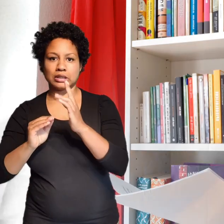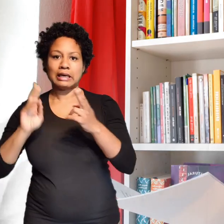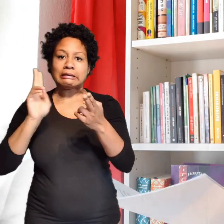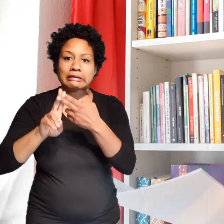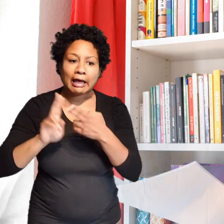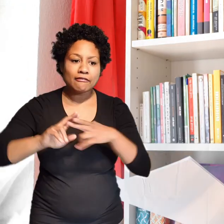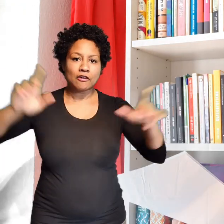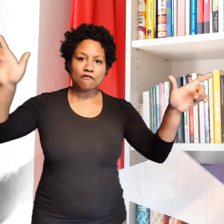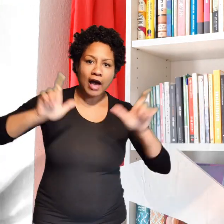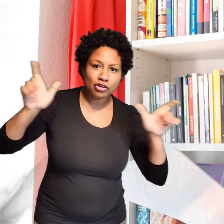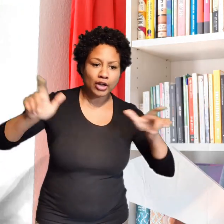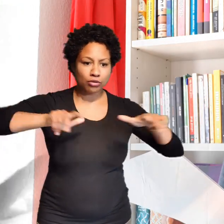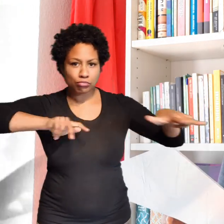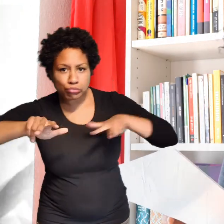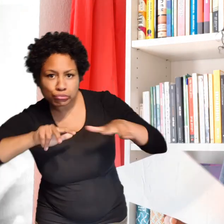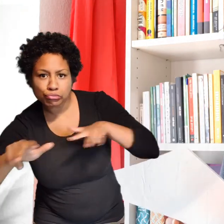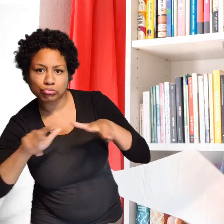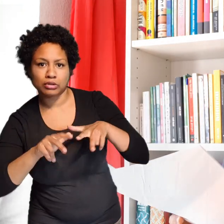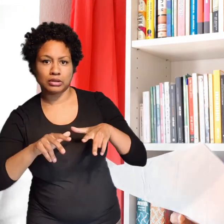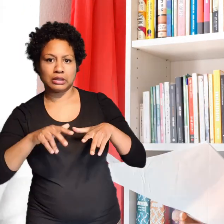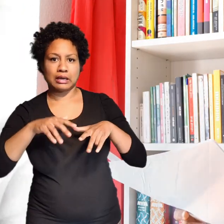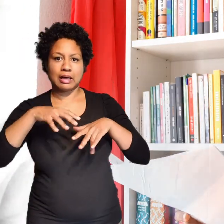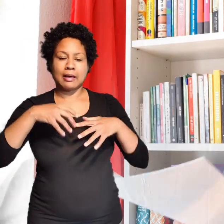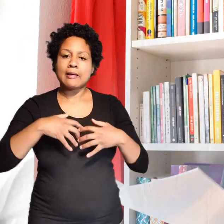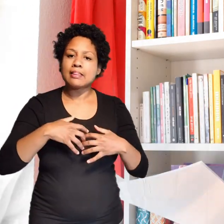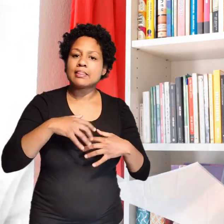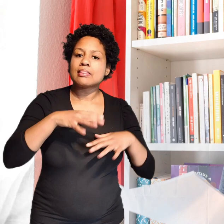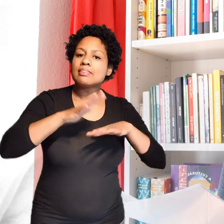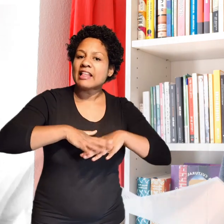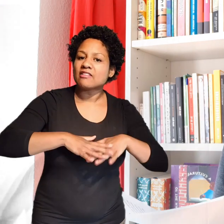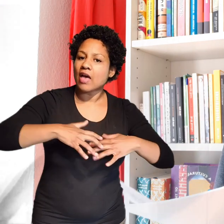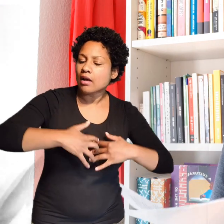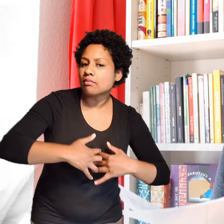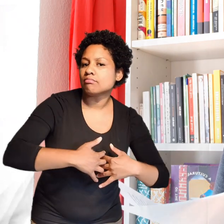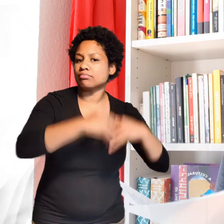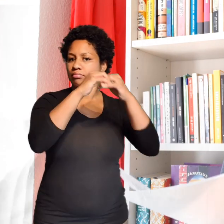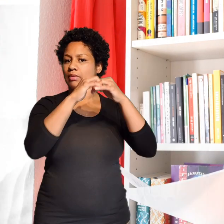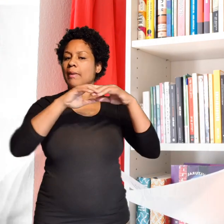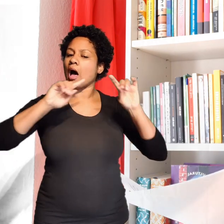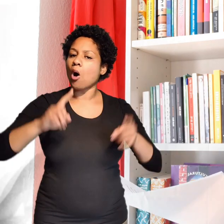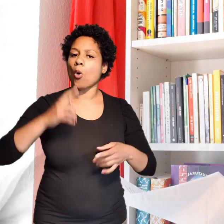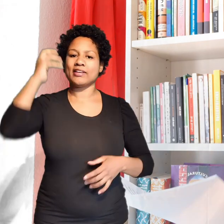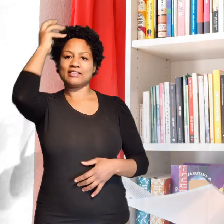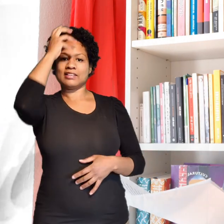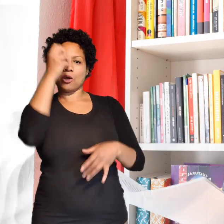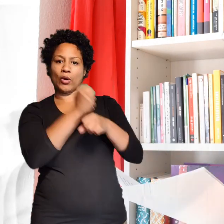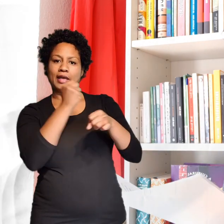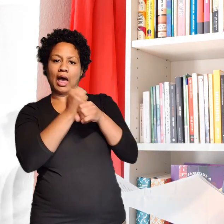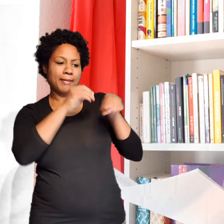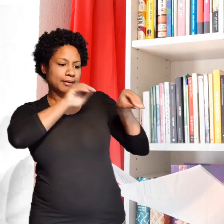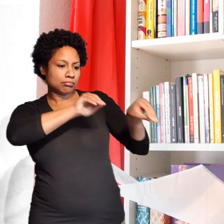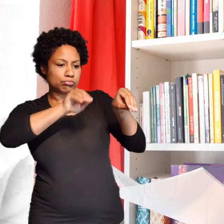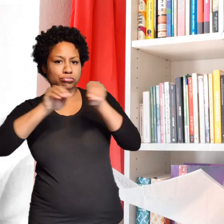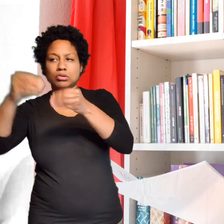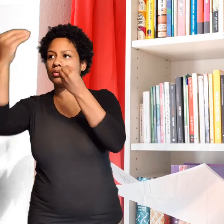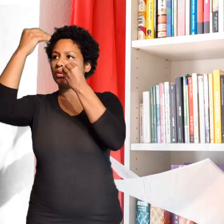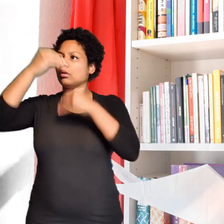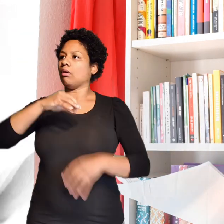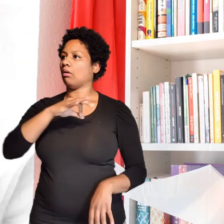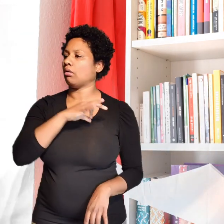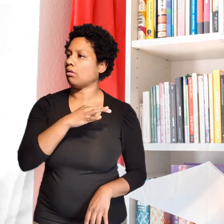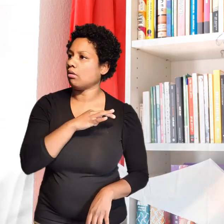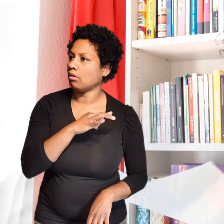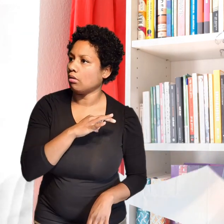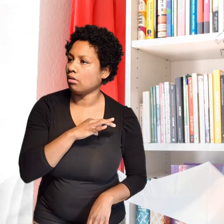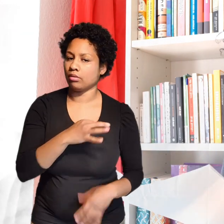werden Veranstaltungen organisiert, es werden Netzwerke gebildet, es wird Theoriearbeit geleistet. Für einen respektvollen